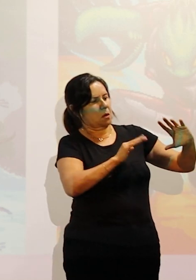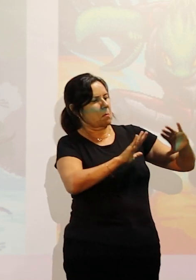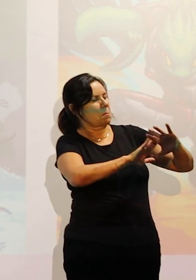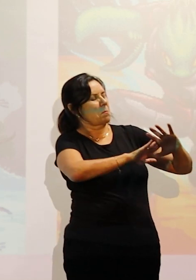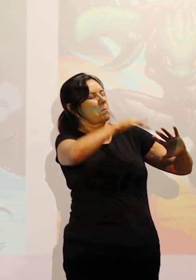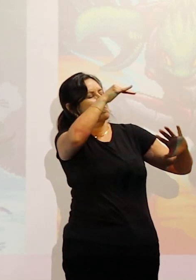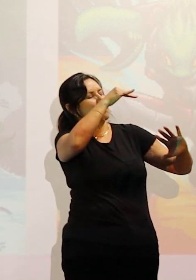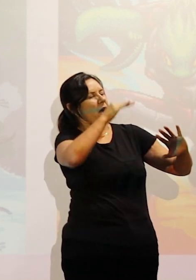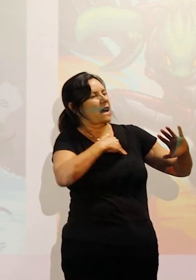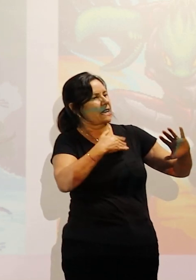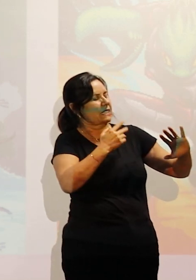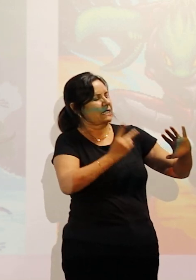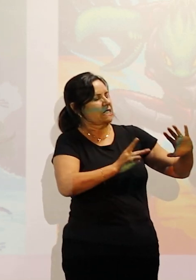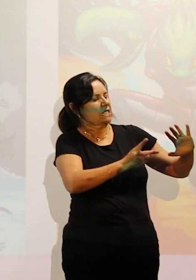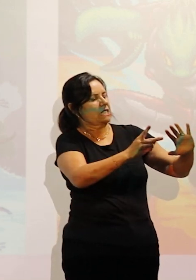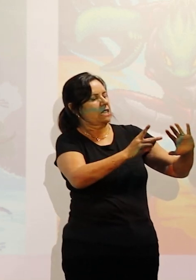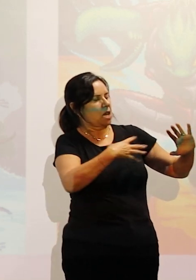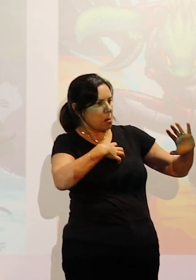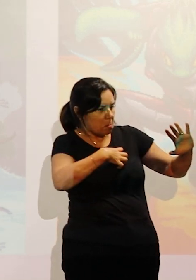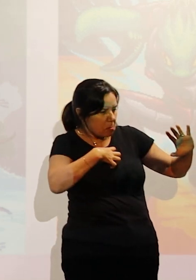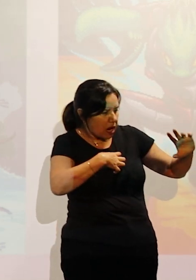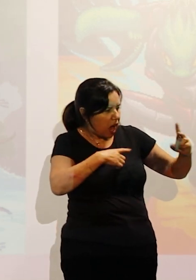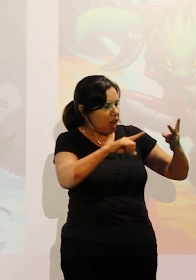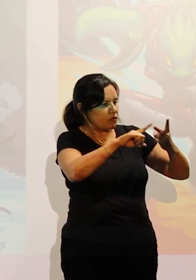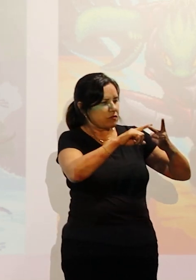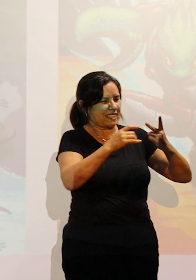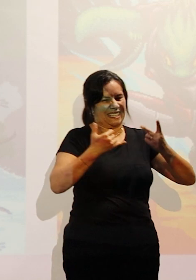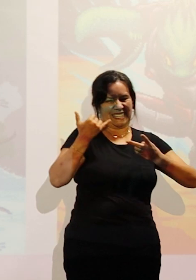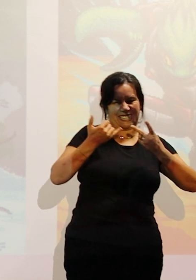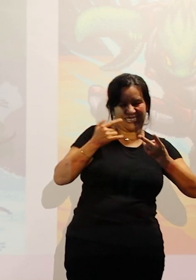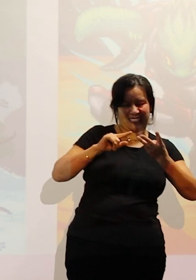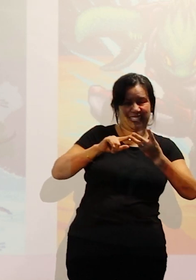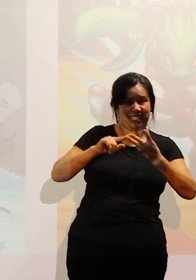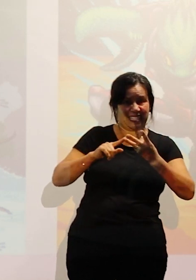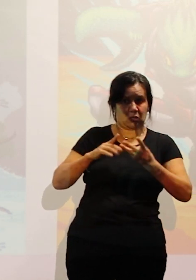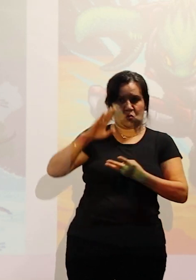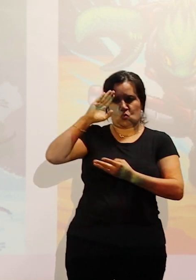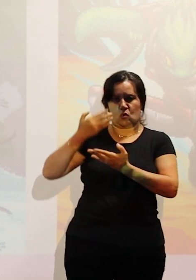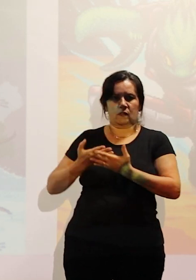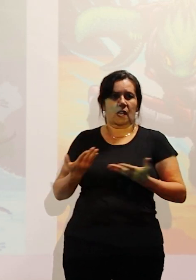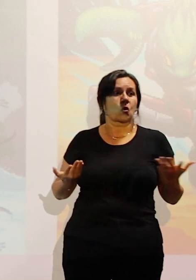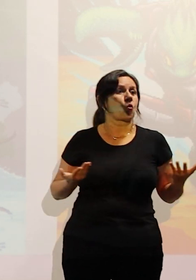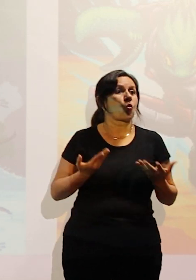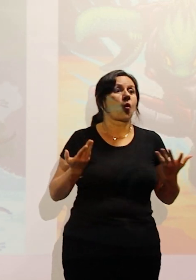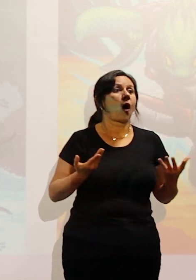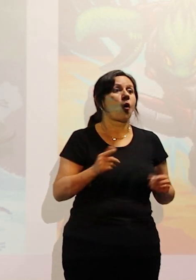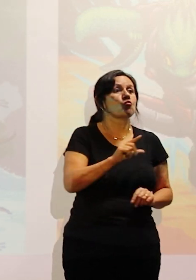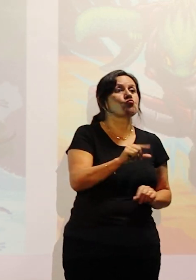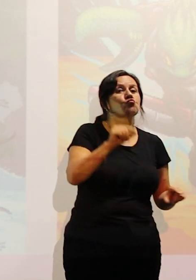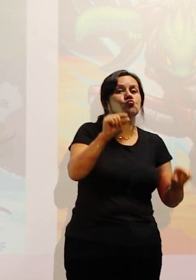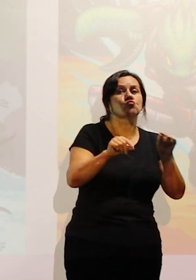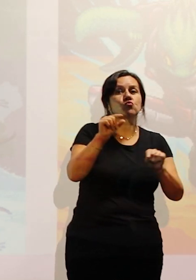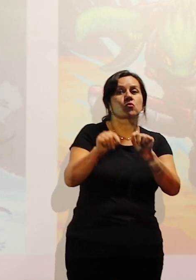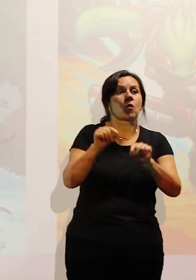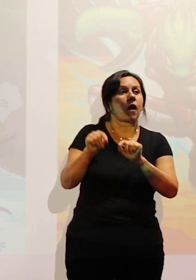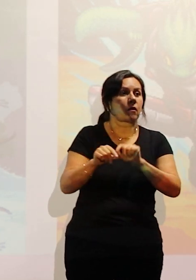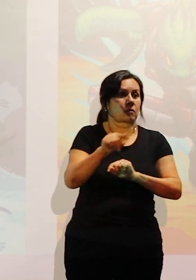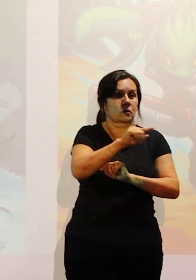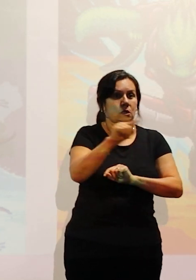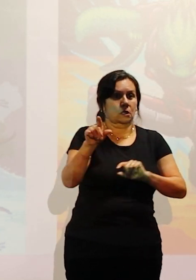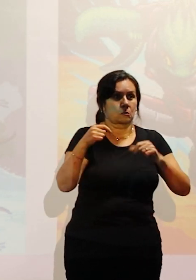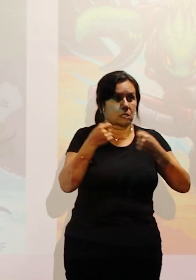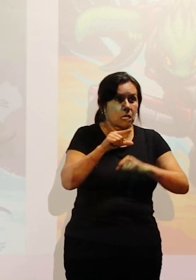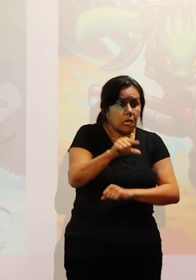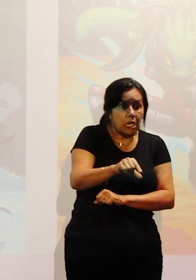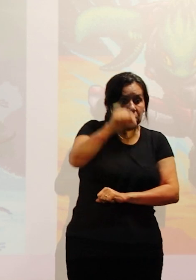Ele passa o tempo todo bravo? Ele é o tempo todo debochado? Ele é o tempo todo confiante? Então, qual que é mais prevalente, qual que é mais importante